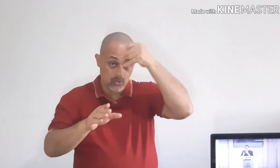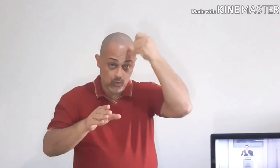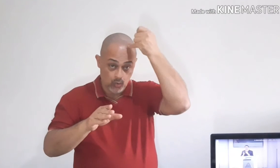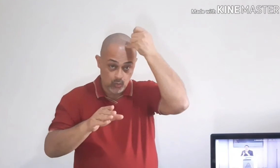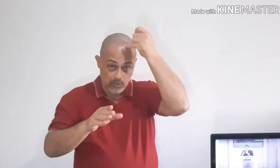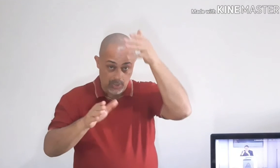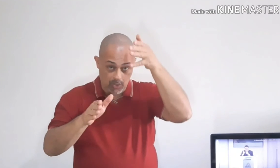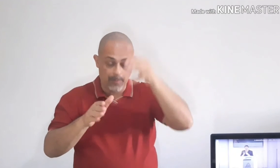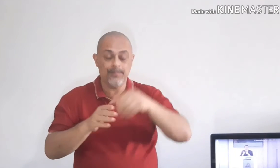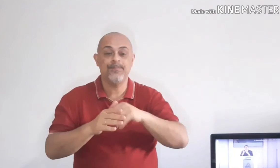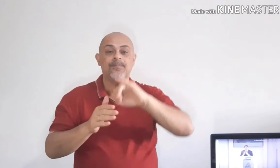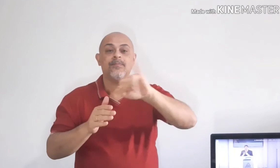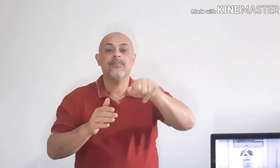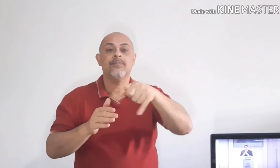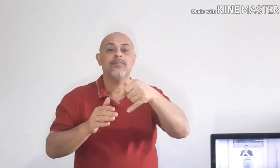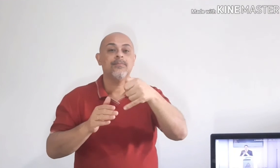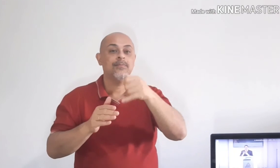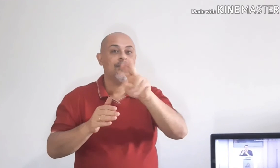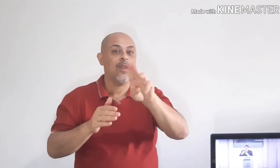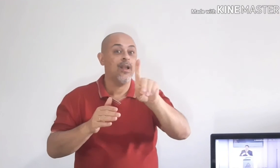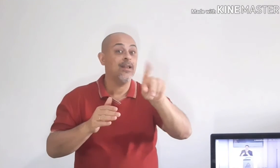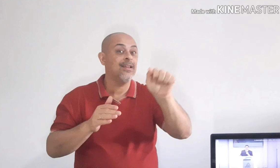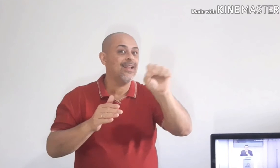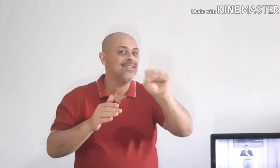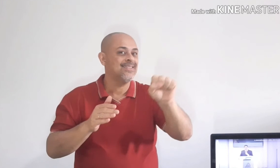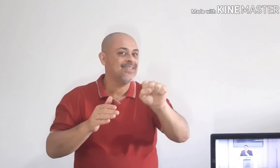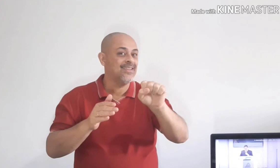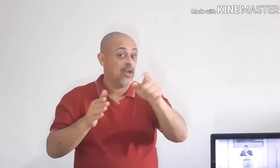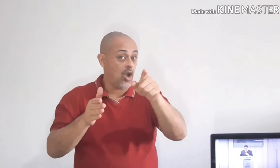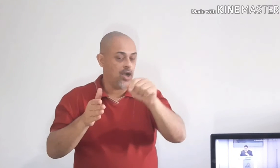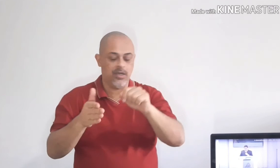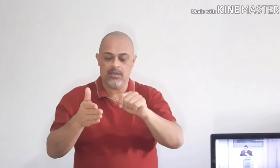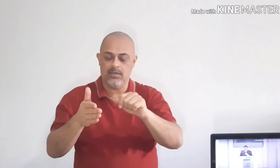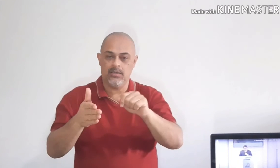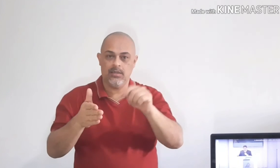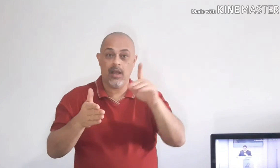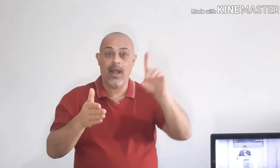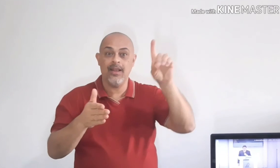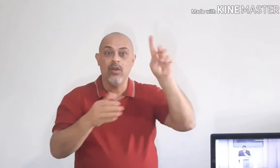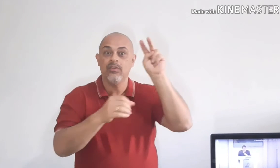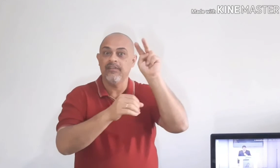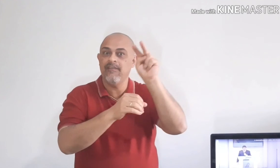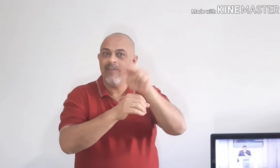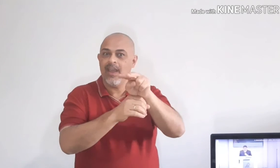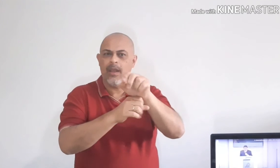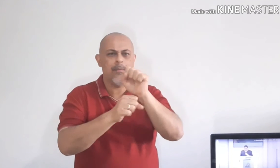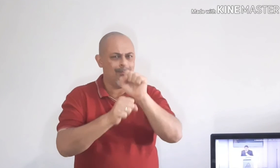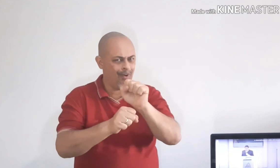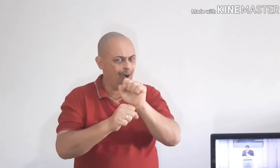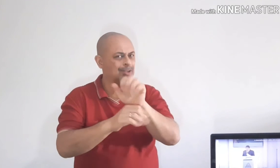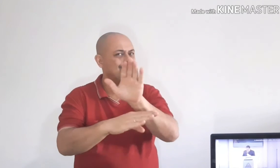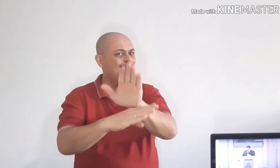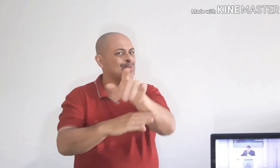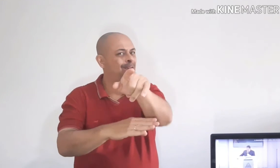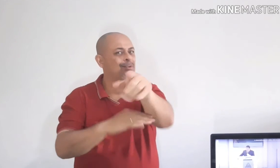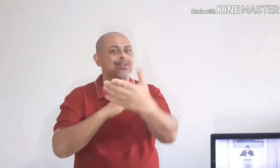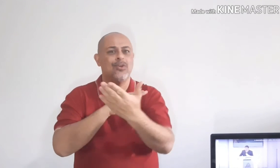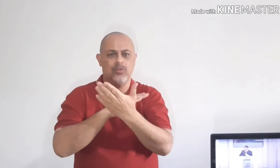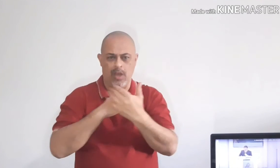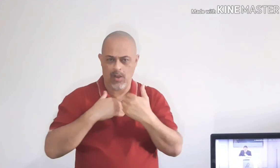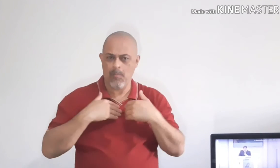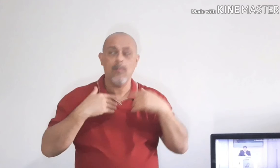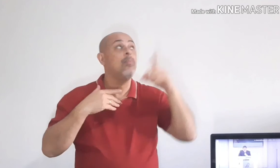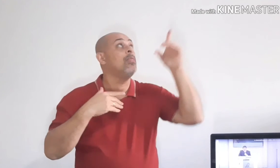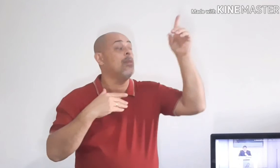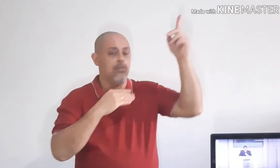Vou ligar os dois, porque o Deus que vê pode fazer isso comigo e com você. Ora, o Deus da paz que